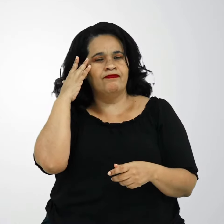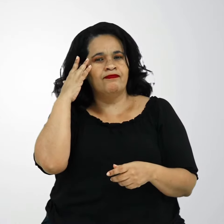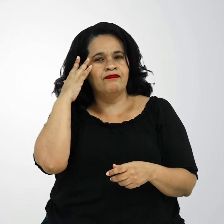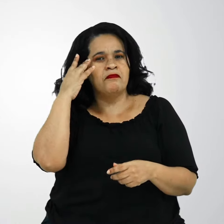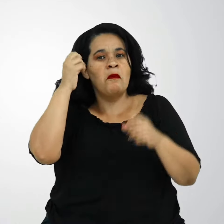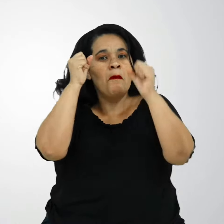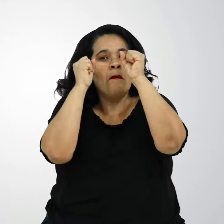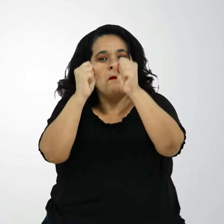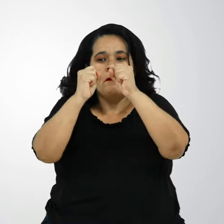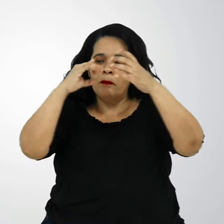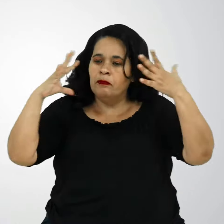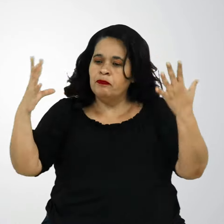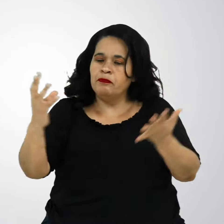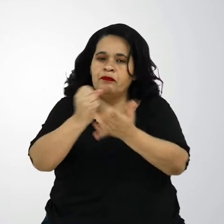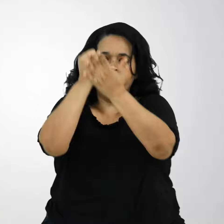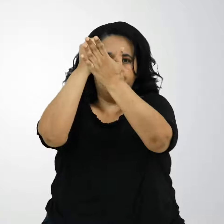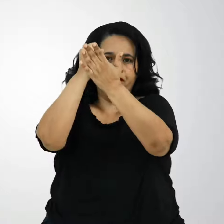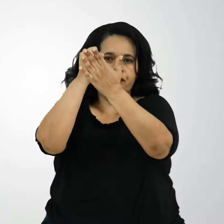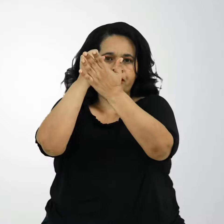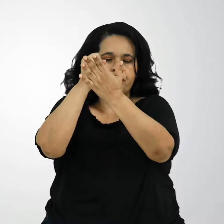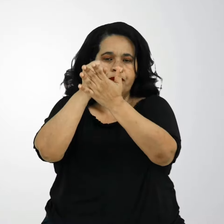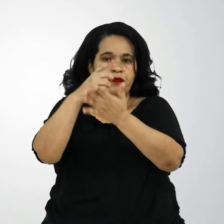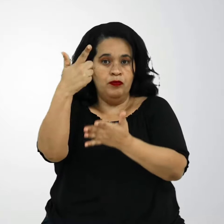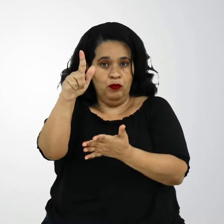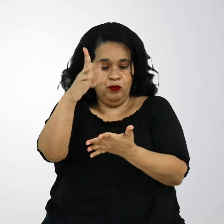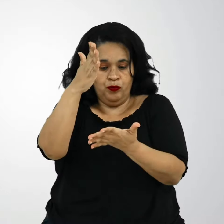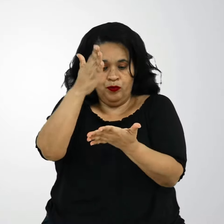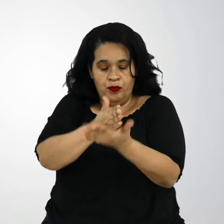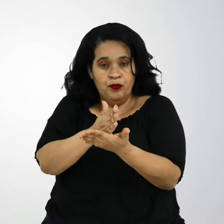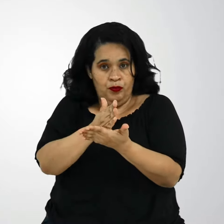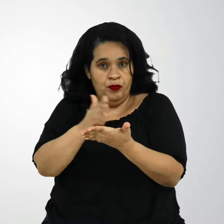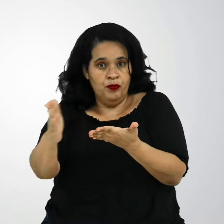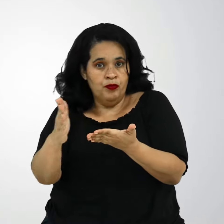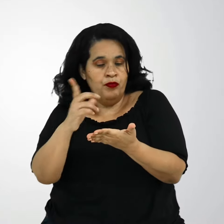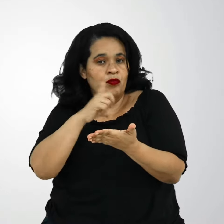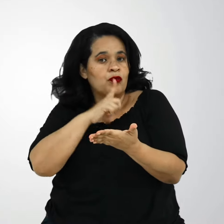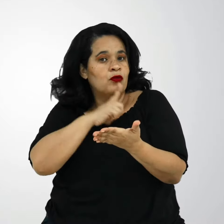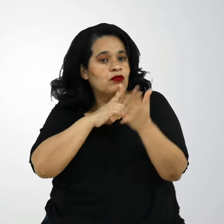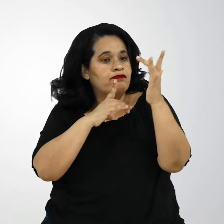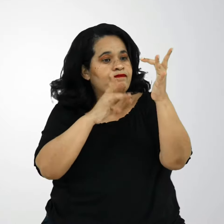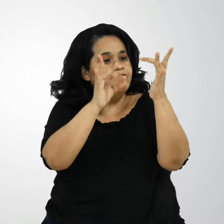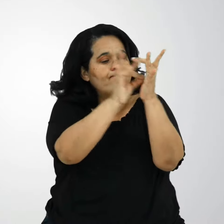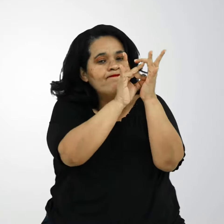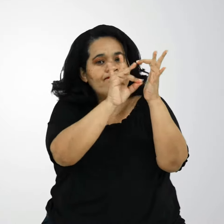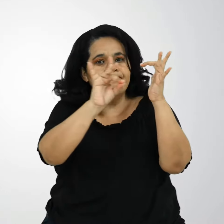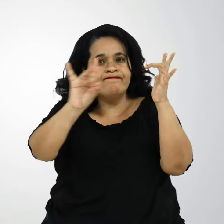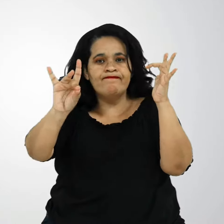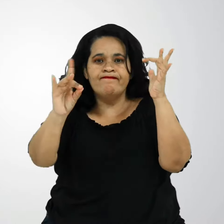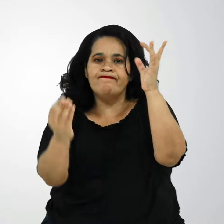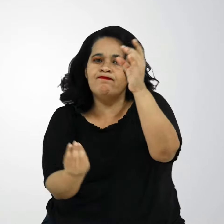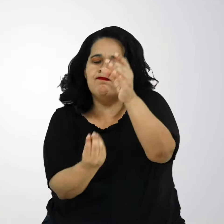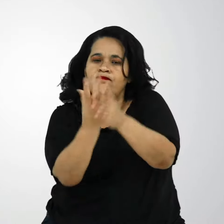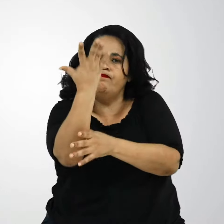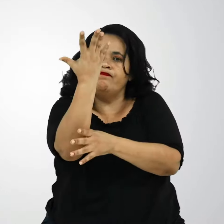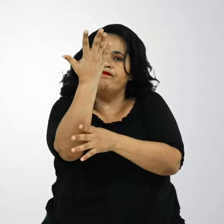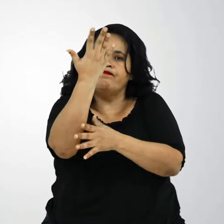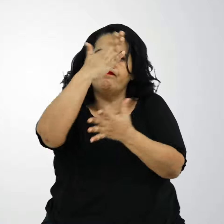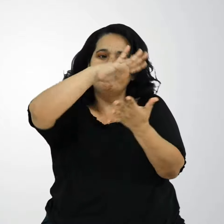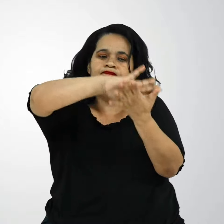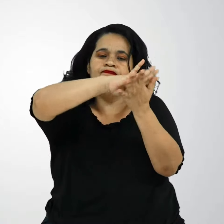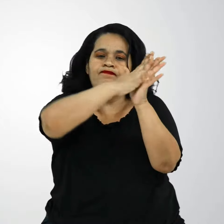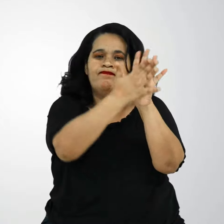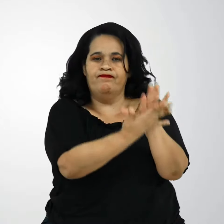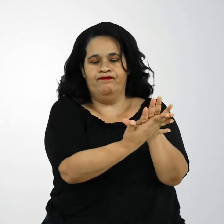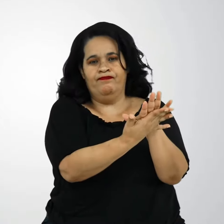salvo. E no meio da metade da semana, entretanto, virá o Assolador, o anticristo que surgirá para ser destruído. Aí